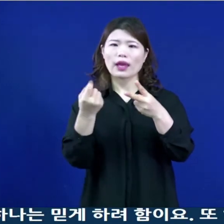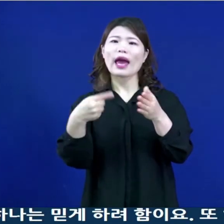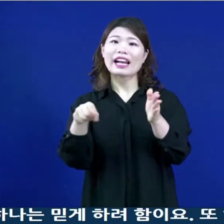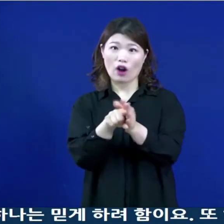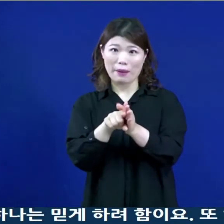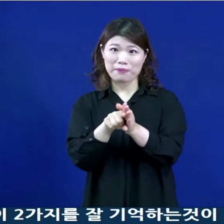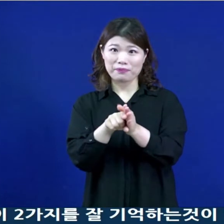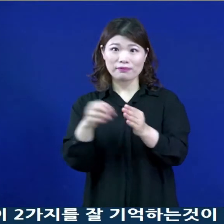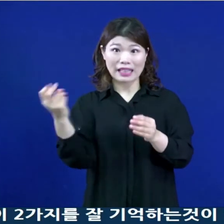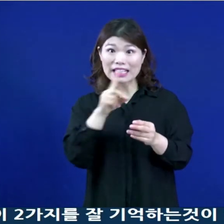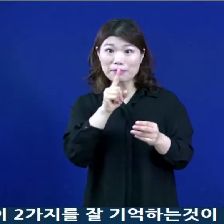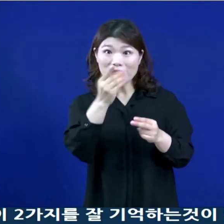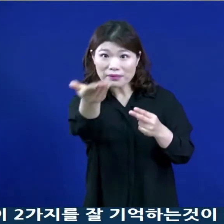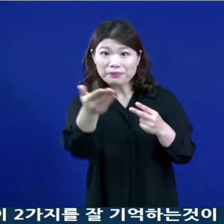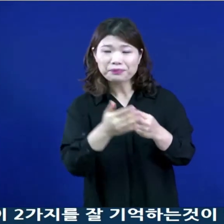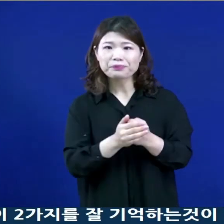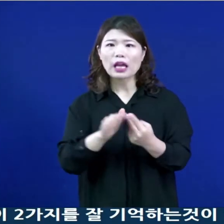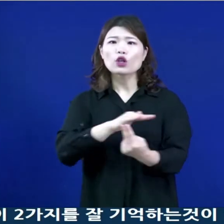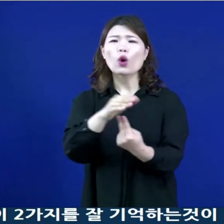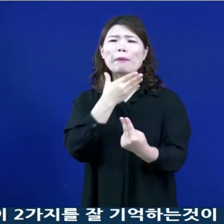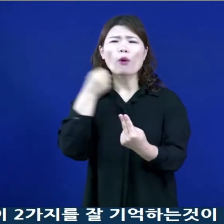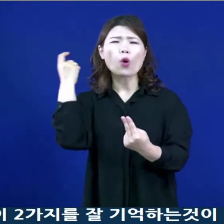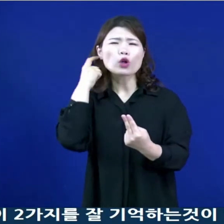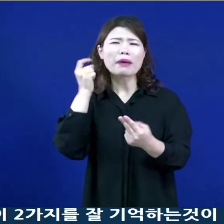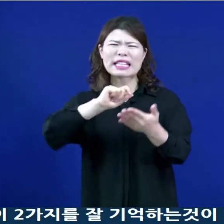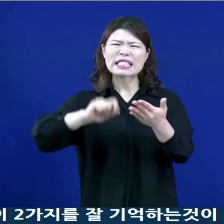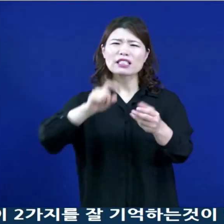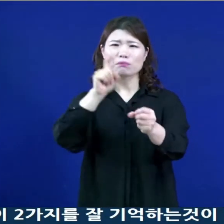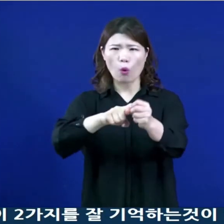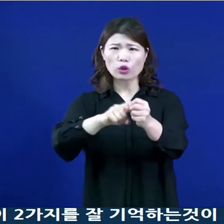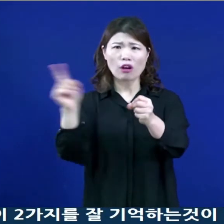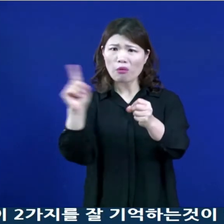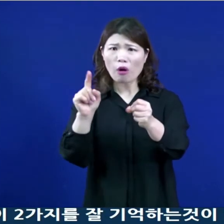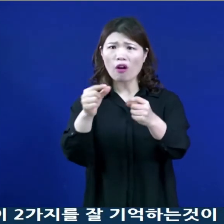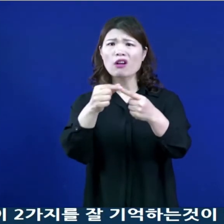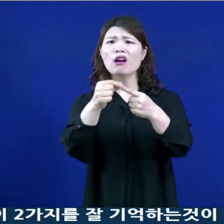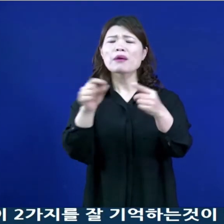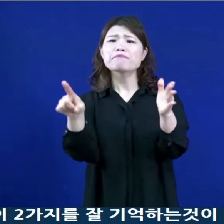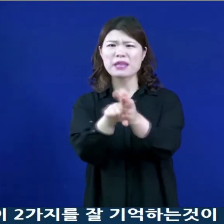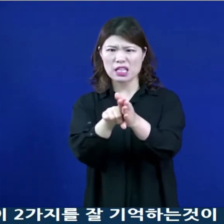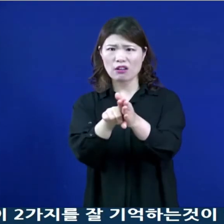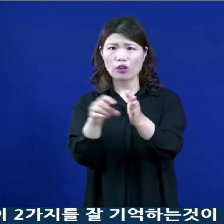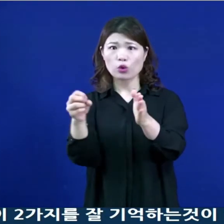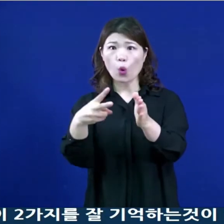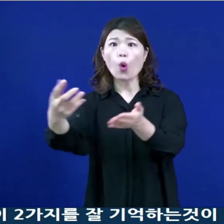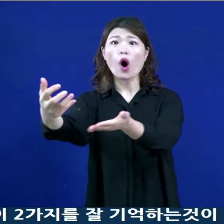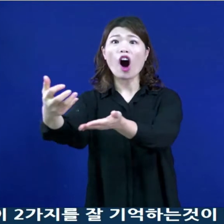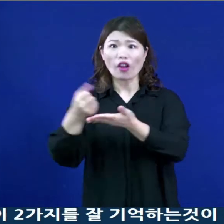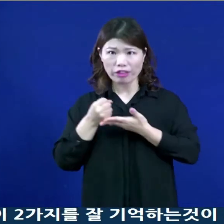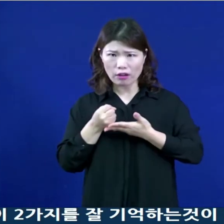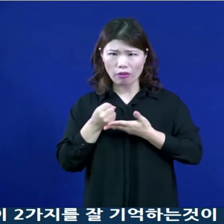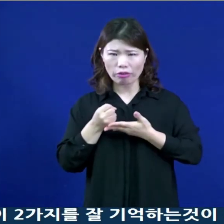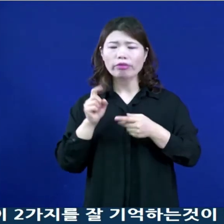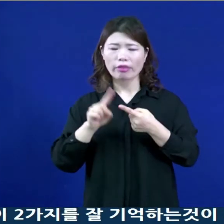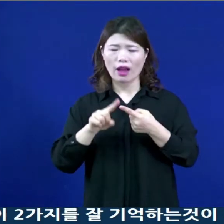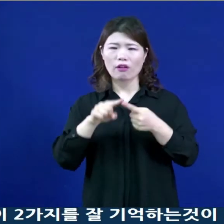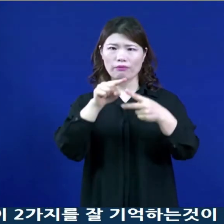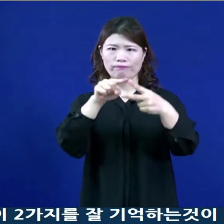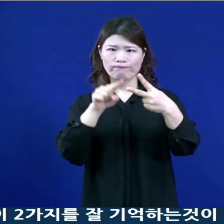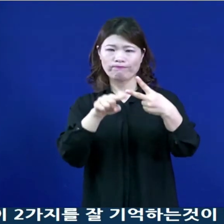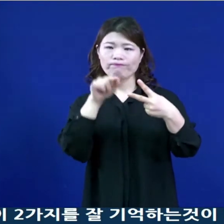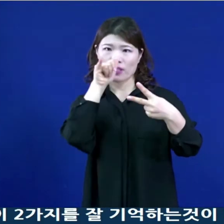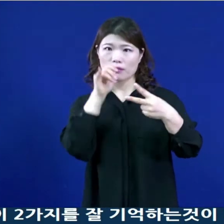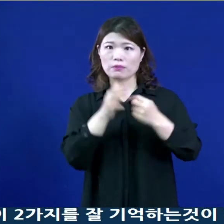함. 다시 정리합니다. 요한복음이 쓰여진 목적은 믿는 것과 얻는 것에 관한 것이다.